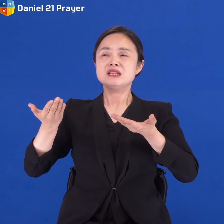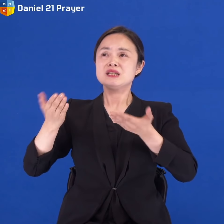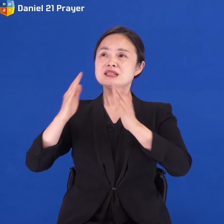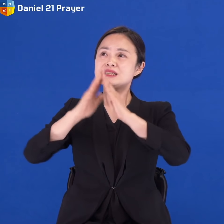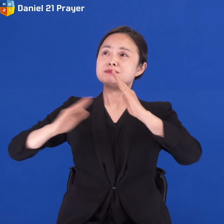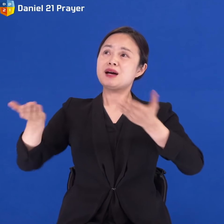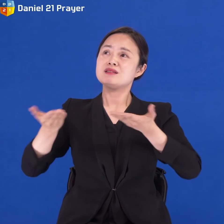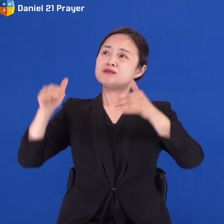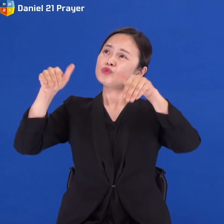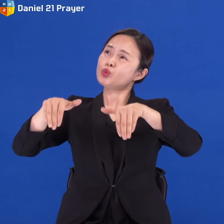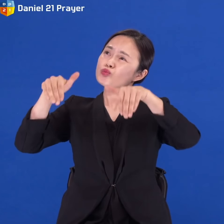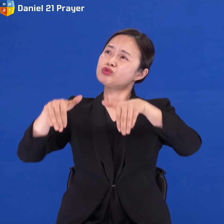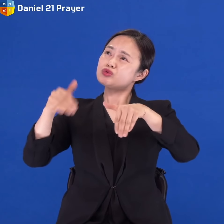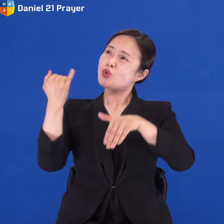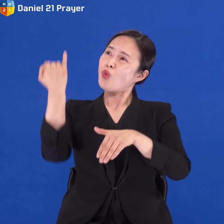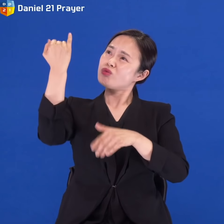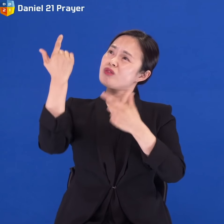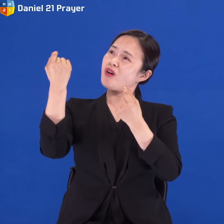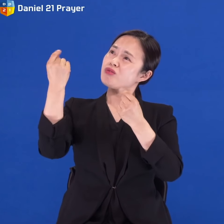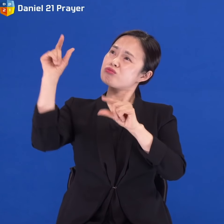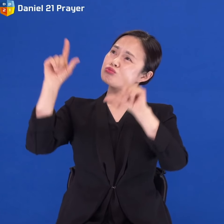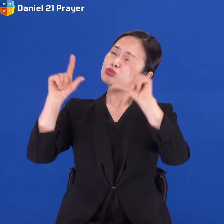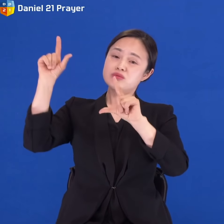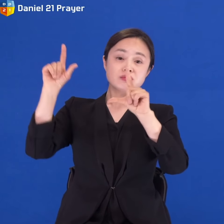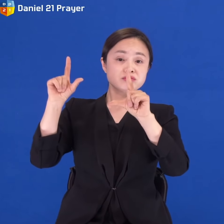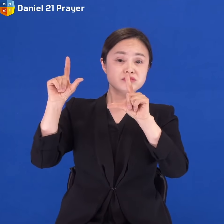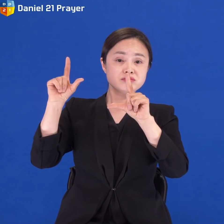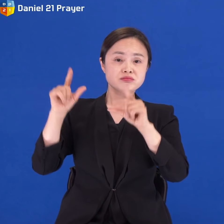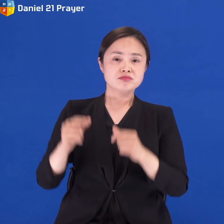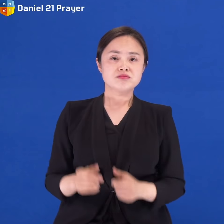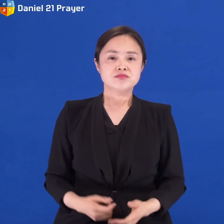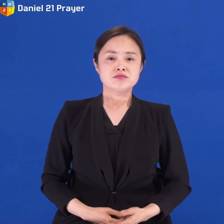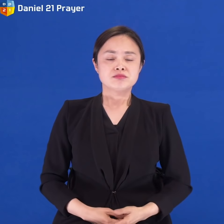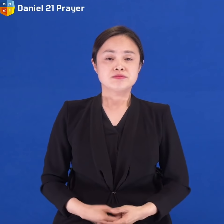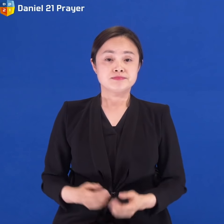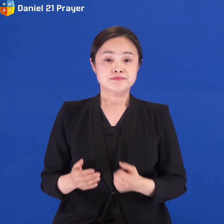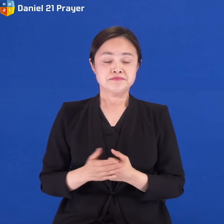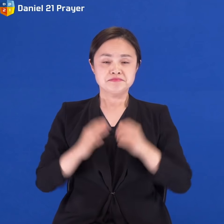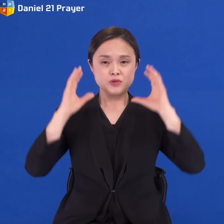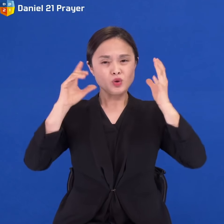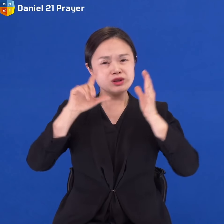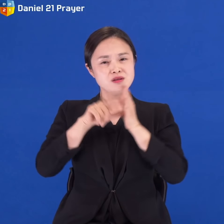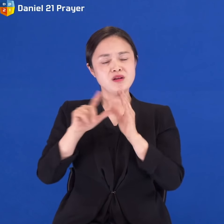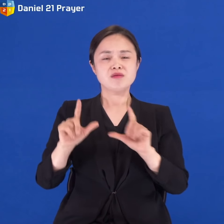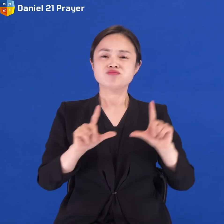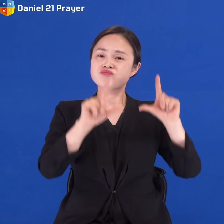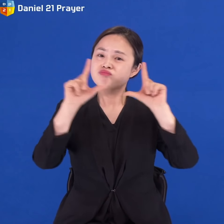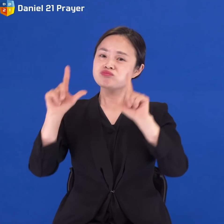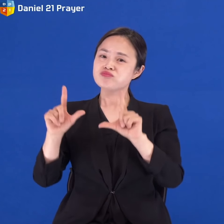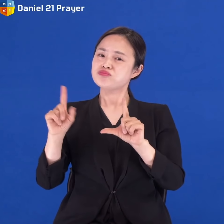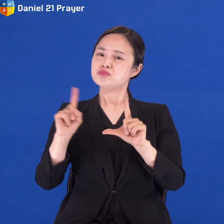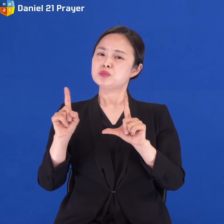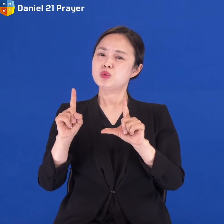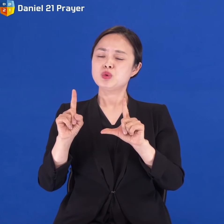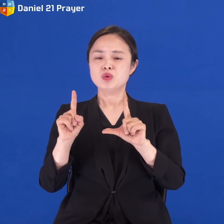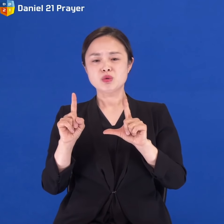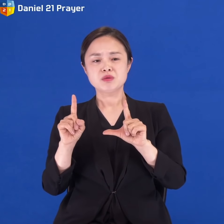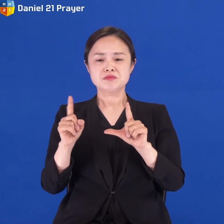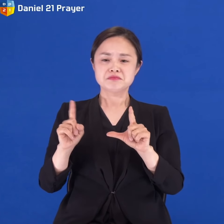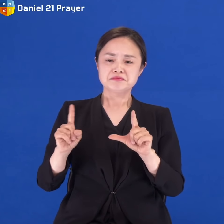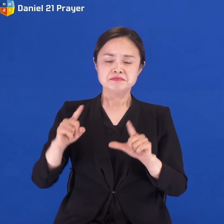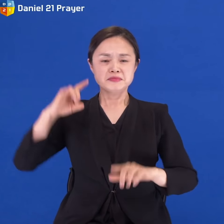저는 할 일 없는 유아기를 보내며 언니를 바라보면서 여자의